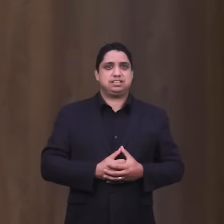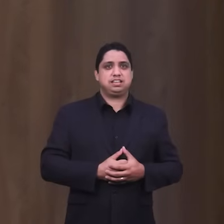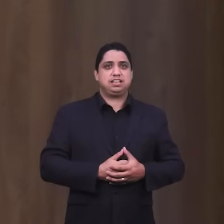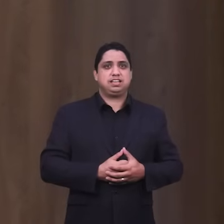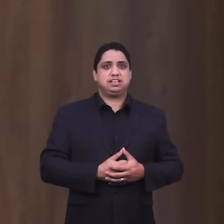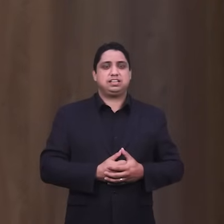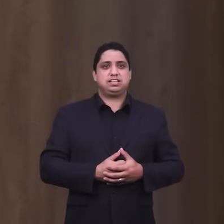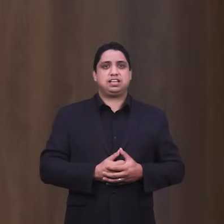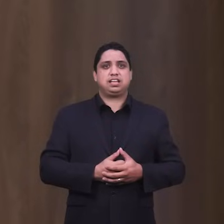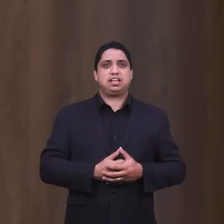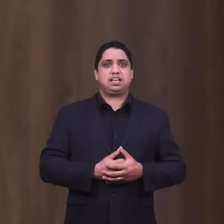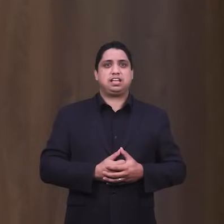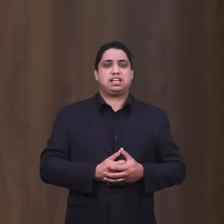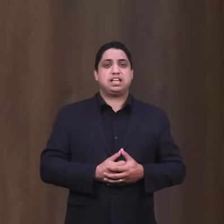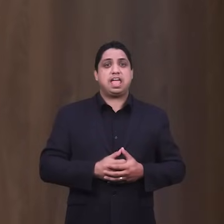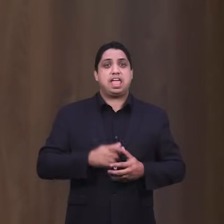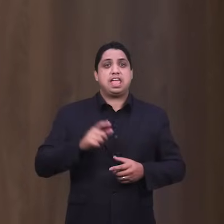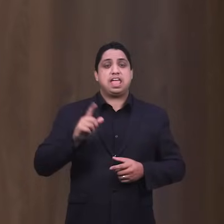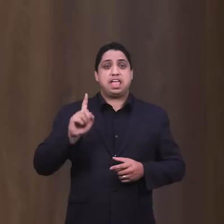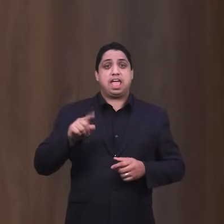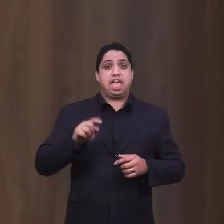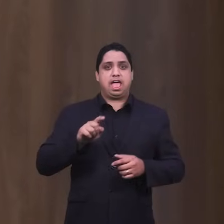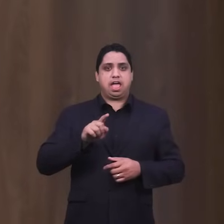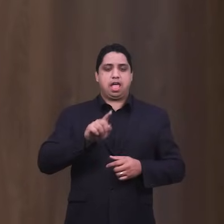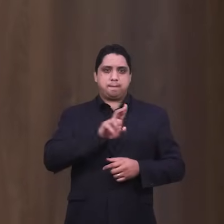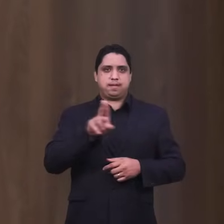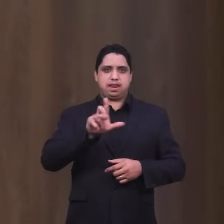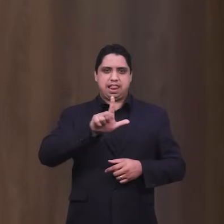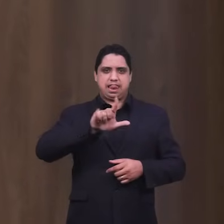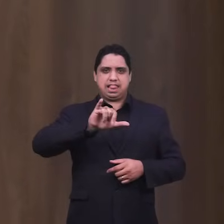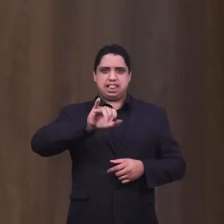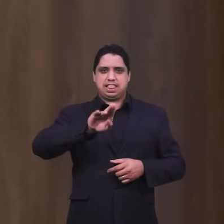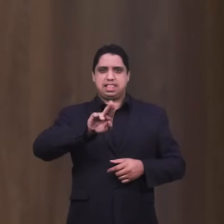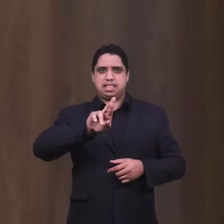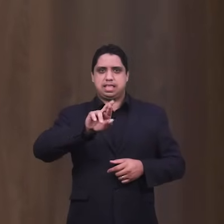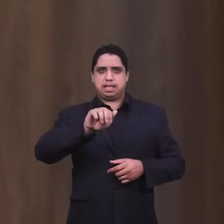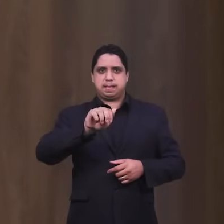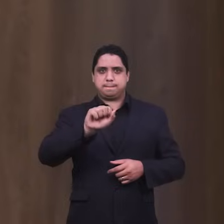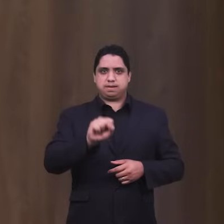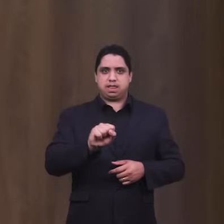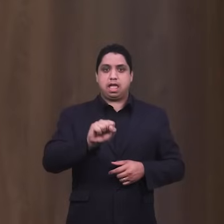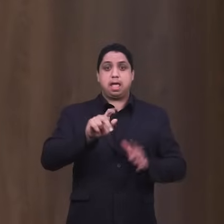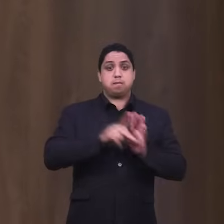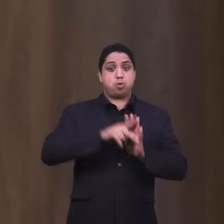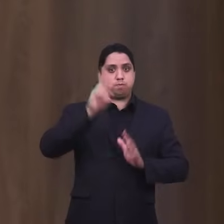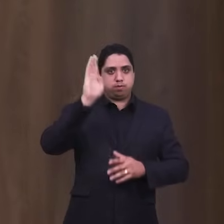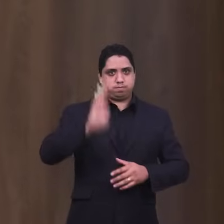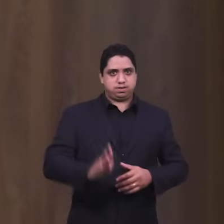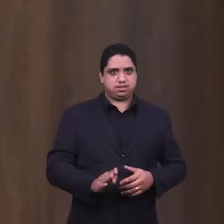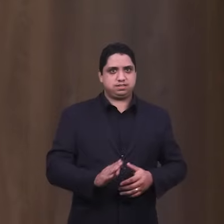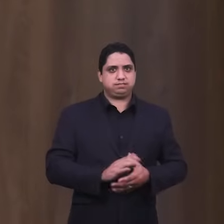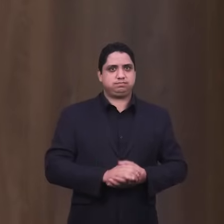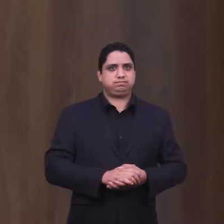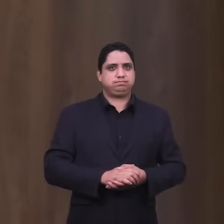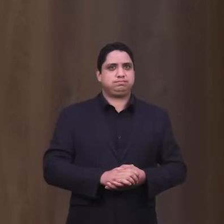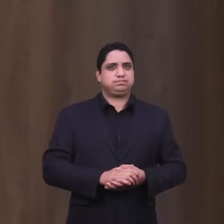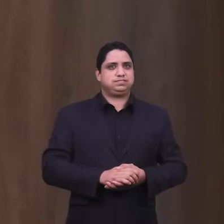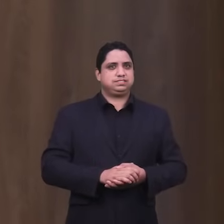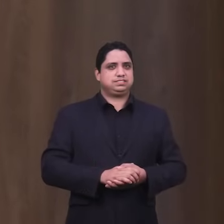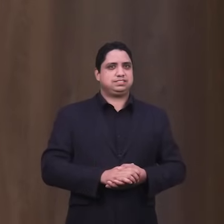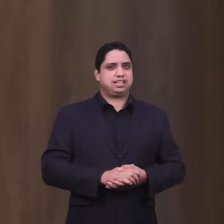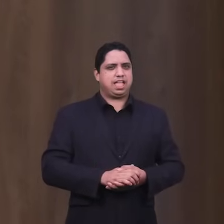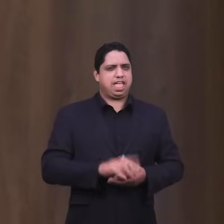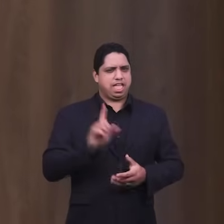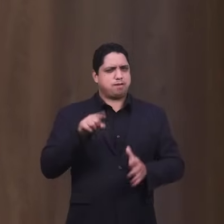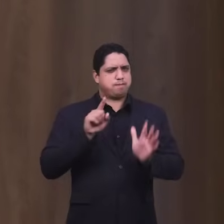né? E é essa a sigla que nós usamos, Libras. E é brasileira. Olha só, será